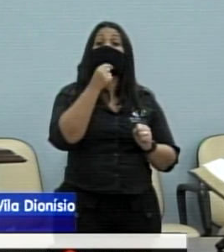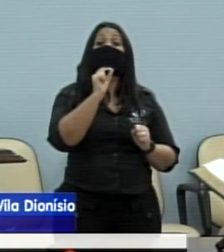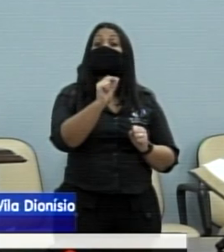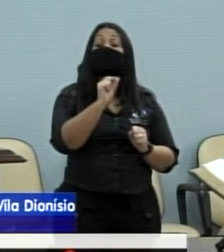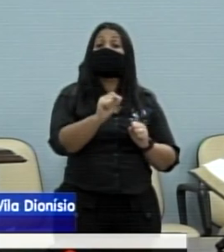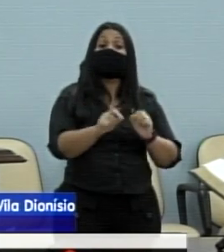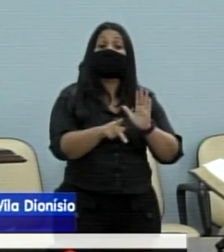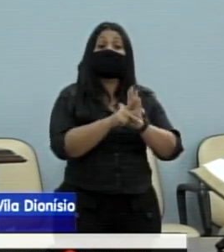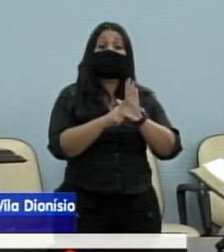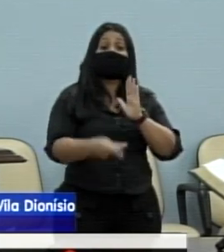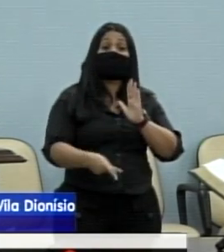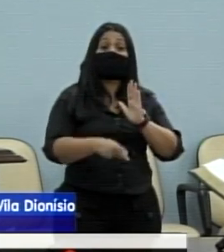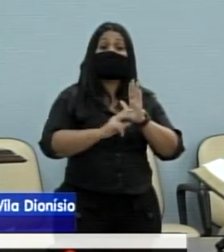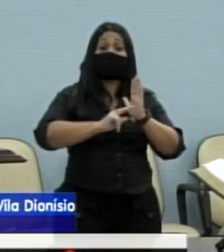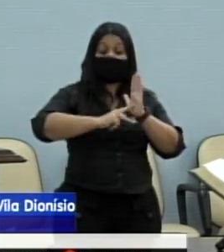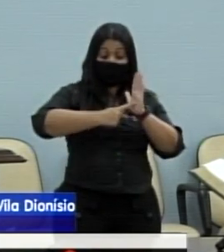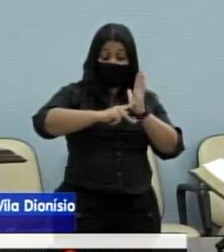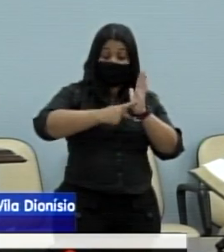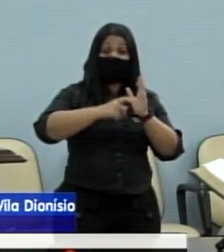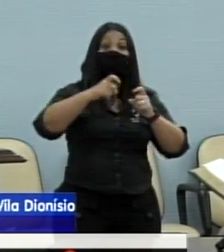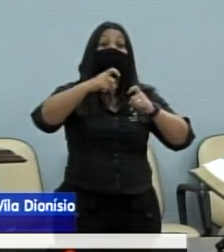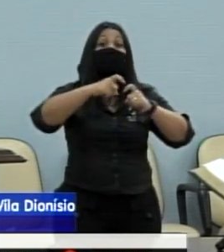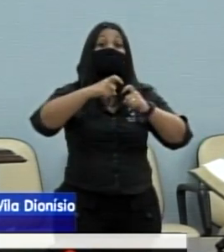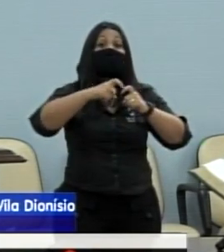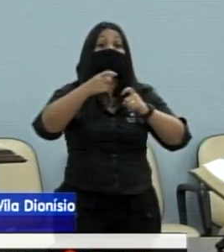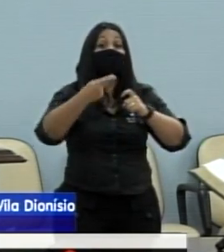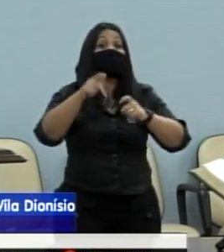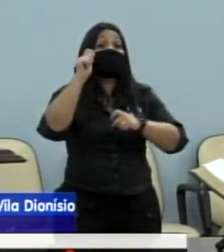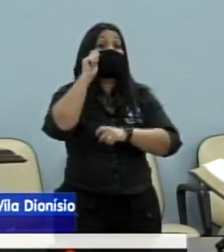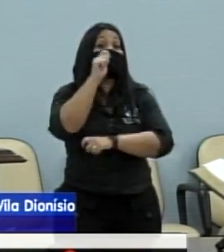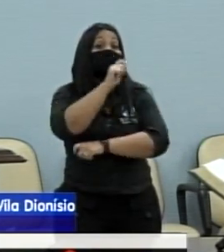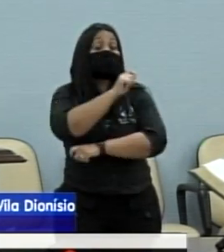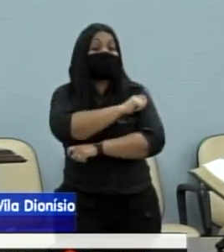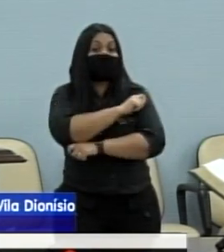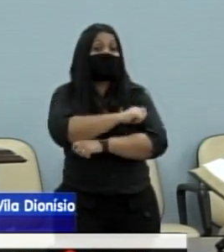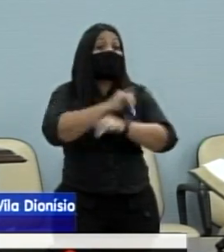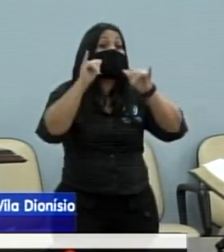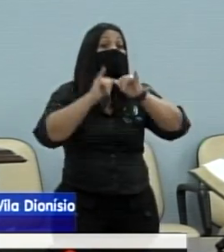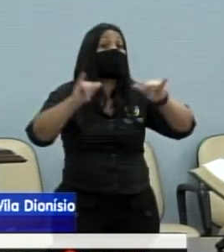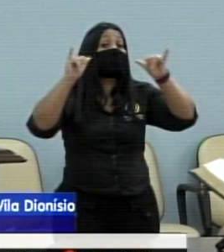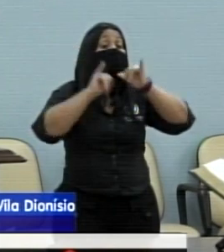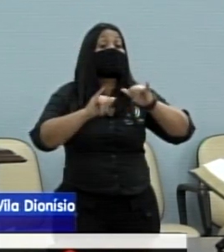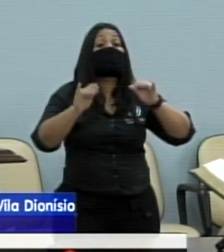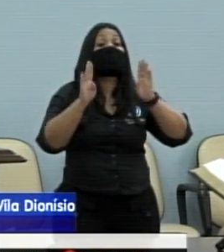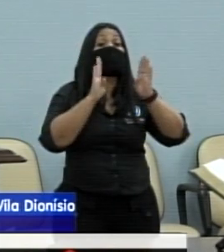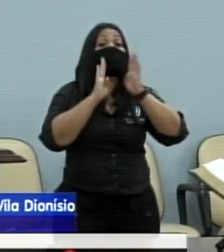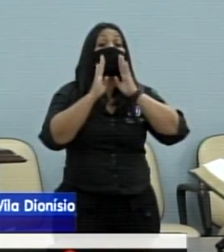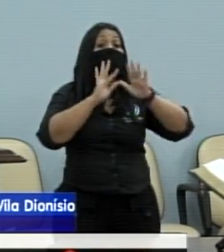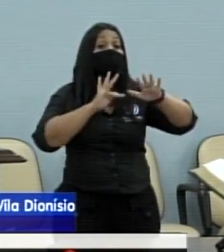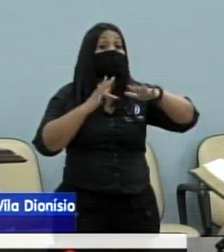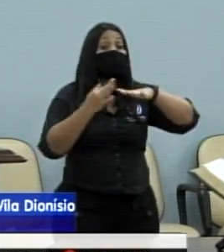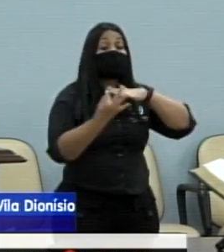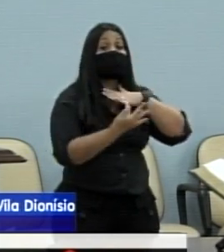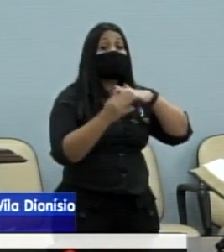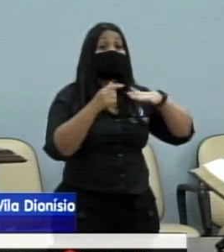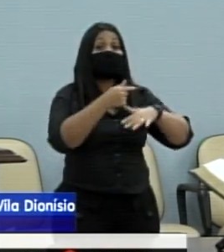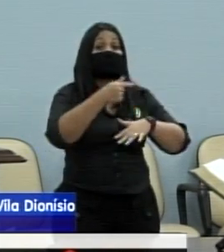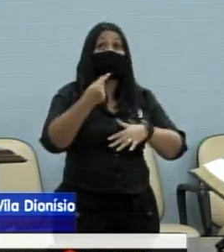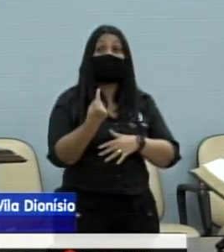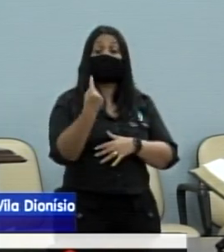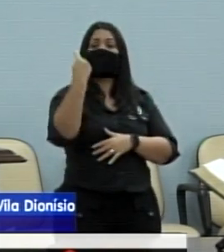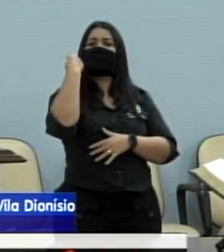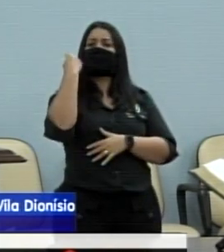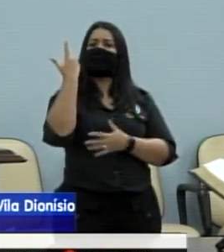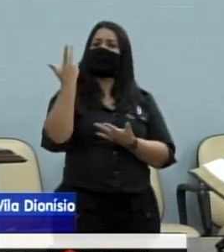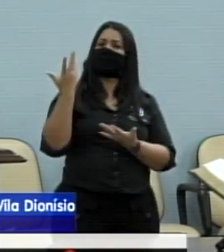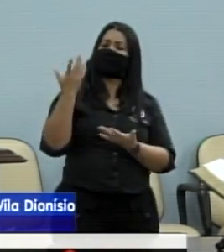Médicos de Rio Preto, publicado na sua página do Facebook no dia 30 de junho, semana passada,